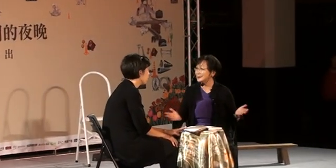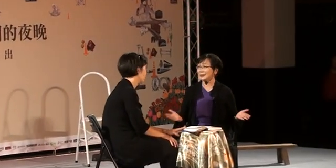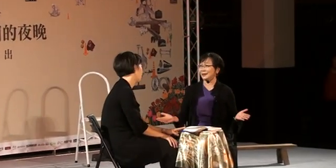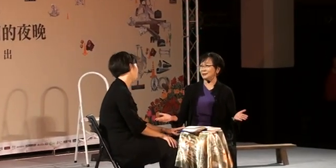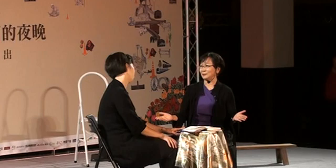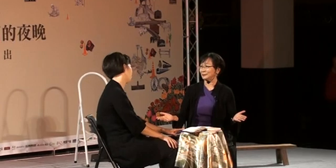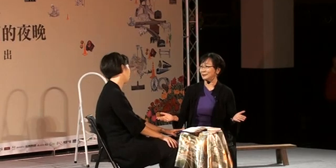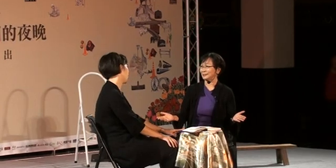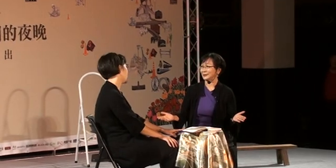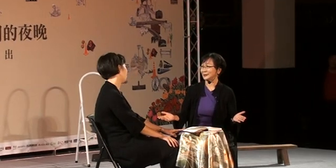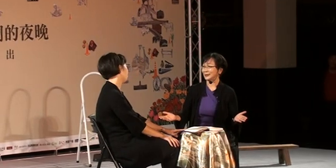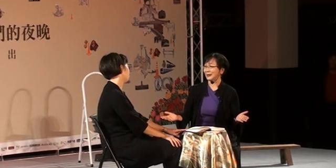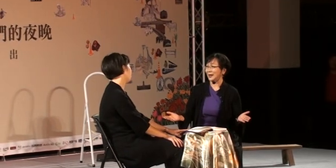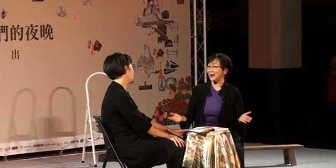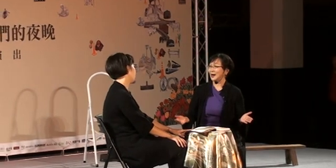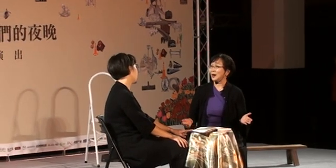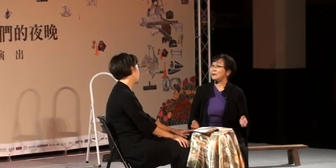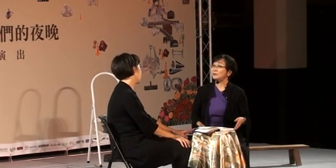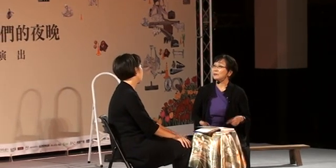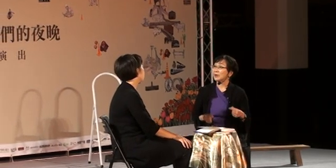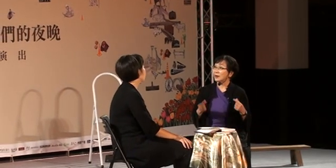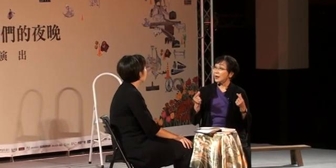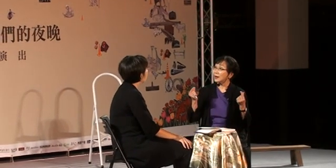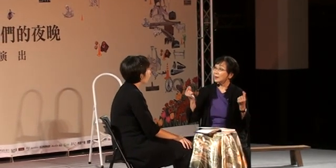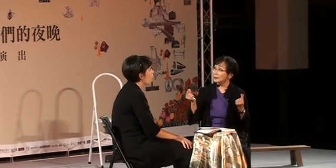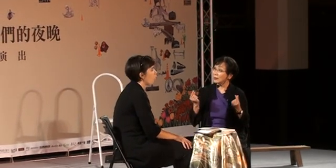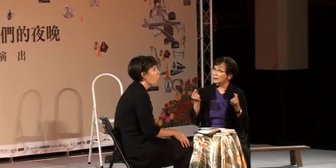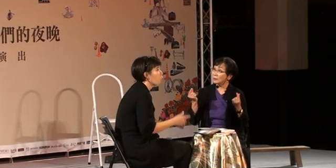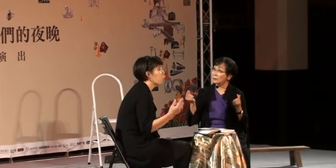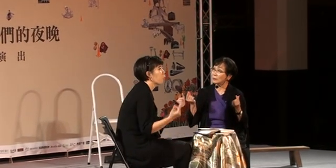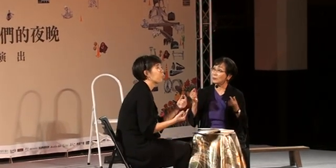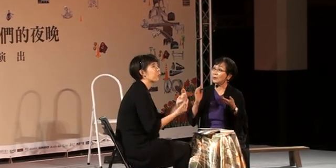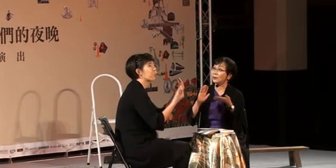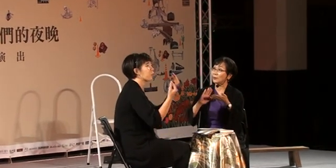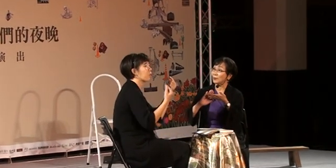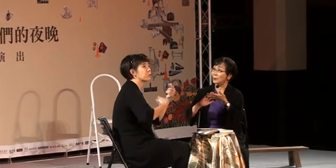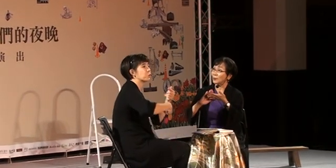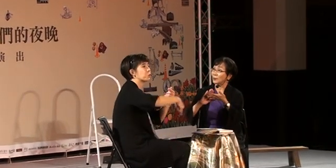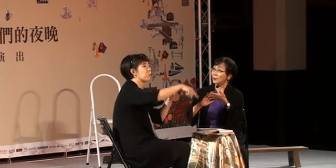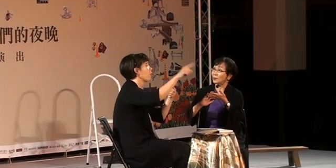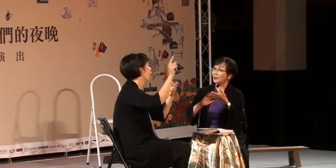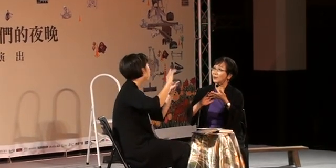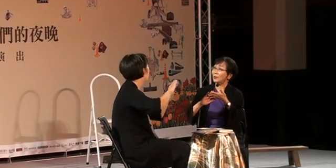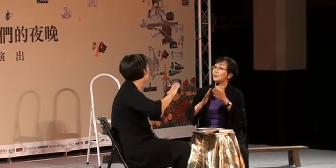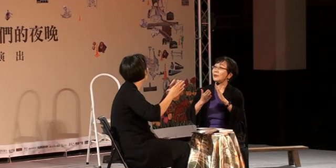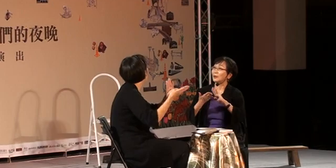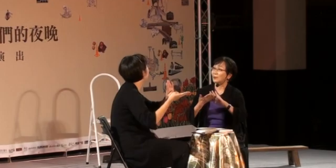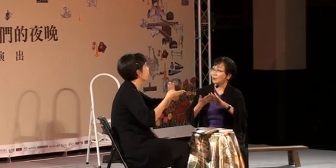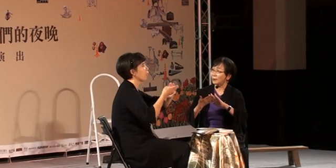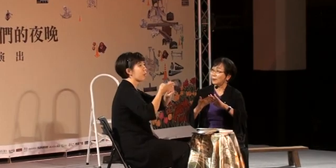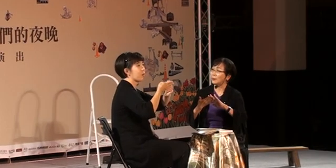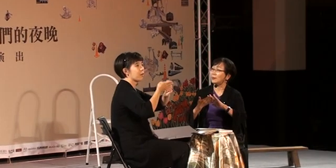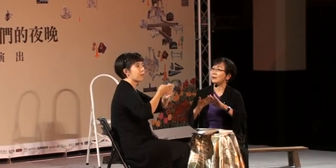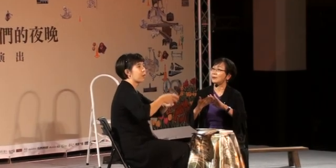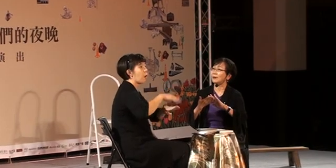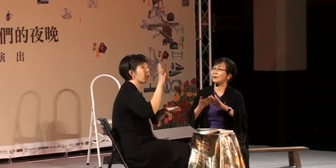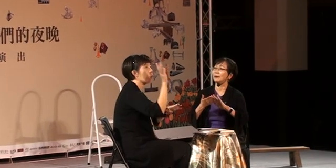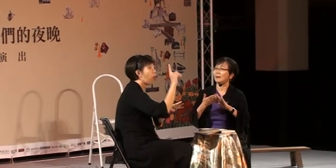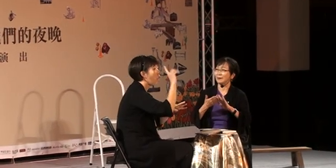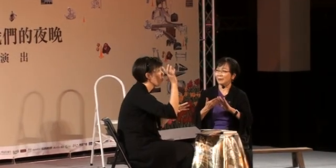间。 譬如赴约， 有时舟车顺畅而